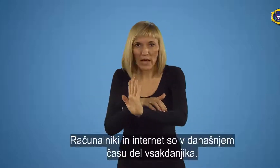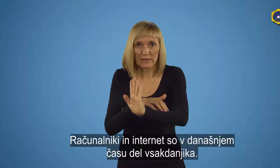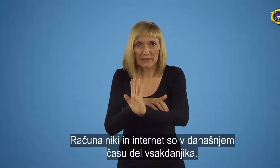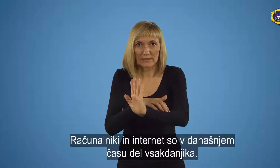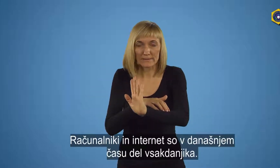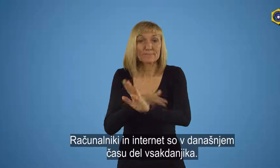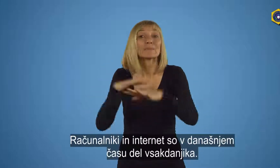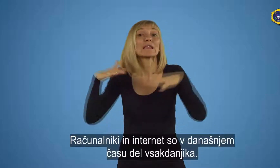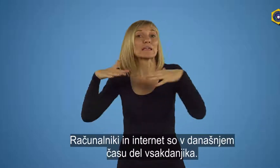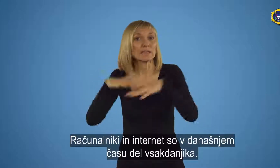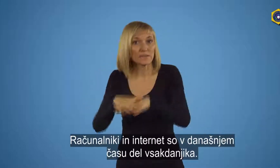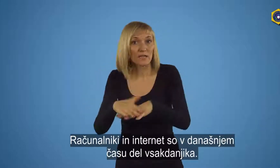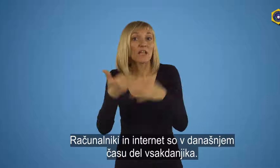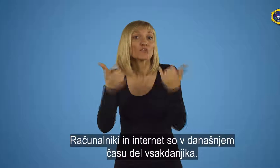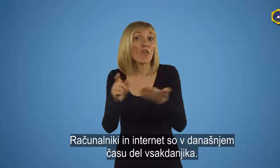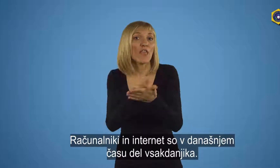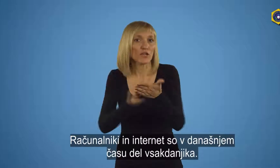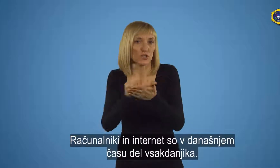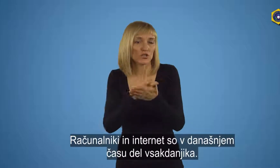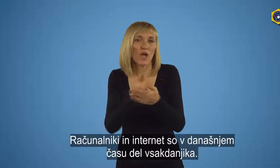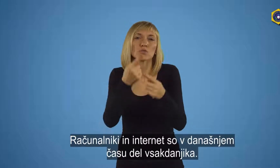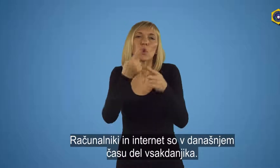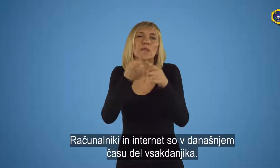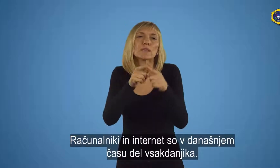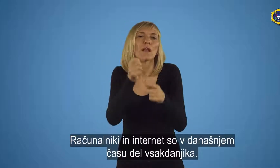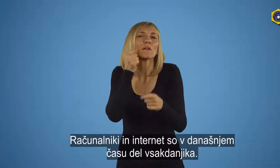Računalniki in internet so v današnjem času del vsakdanjika.